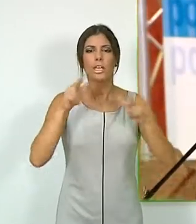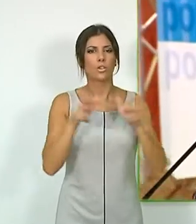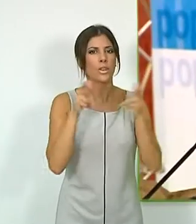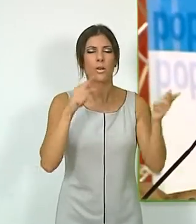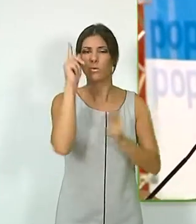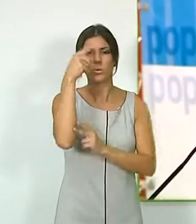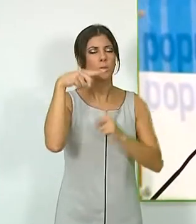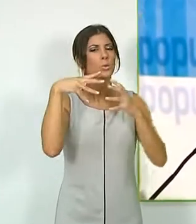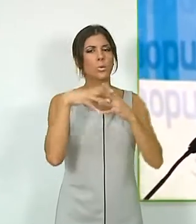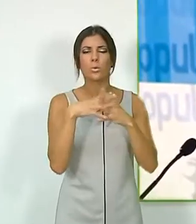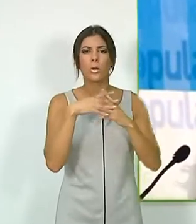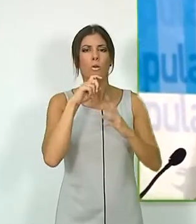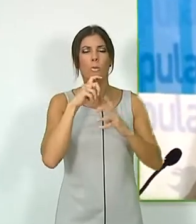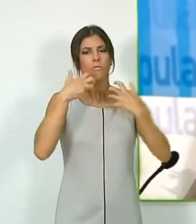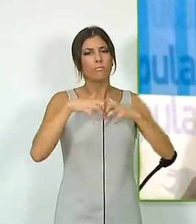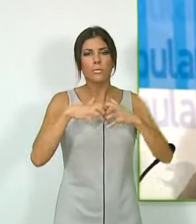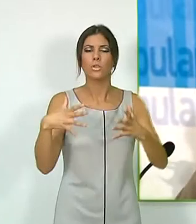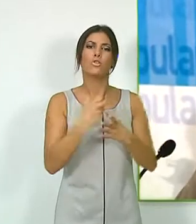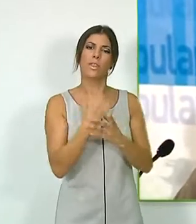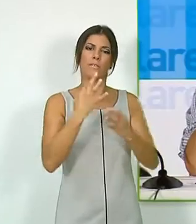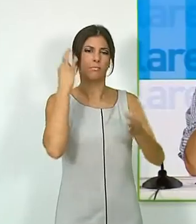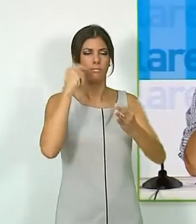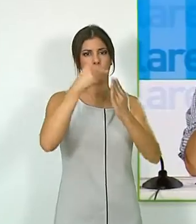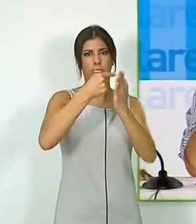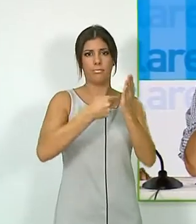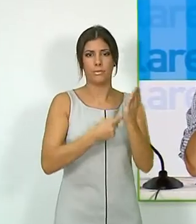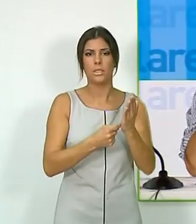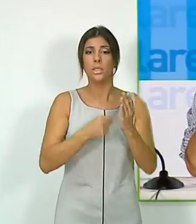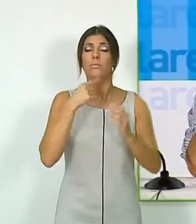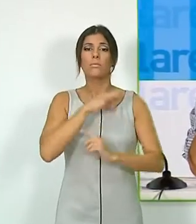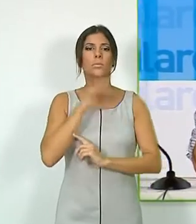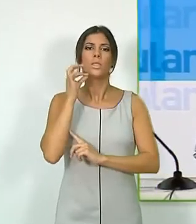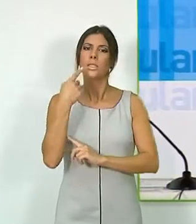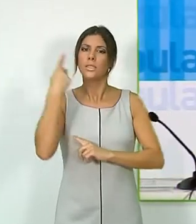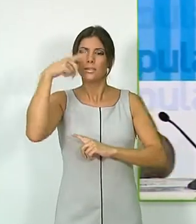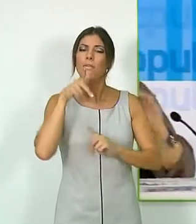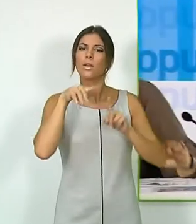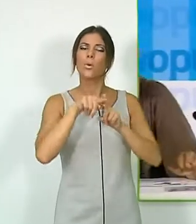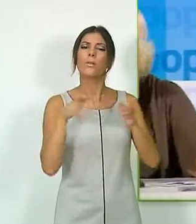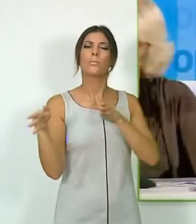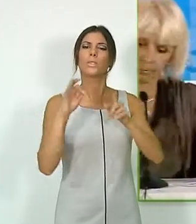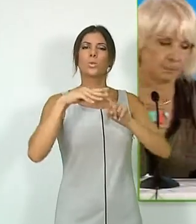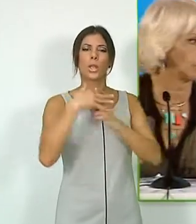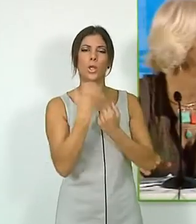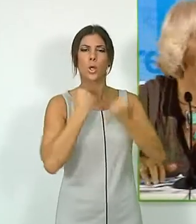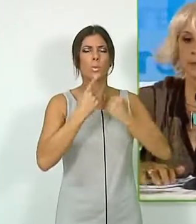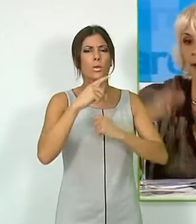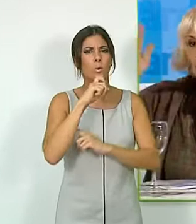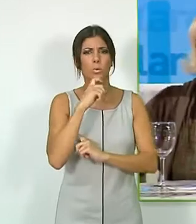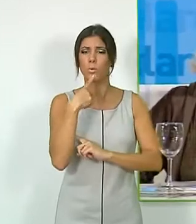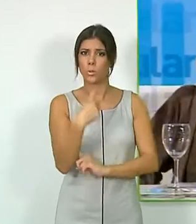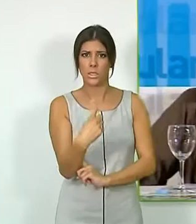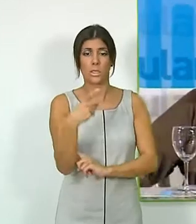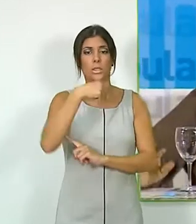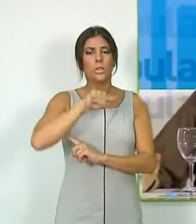sociales, culturales e industriales. La alcaldesa ha recordado que vivimos un momento especialmente difícil y crucial para las ciudades, una situación